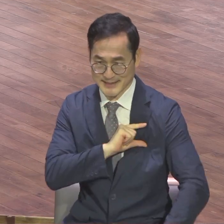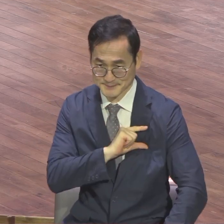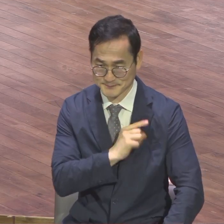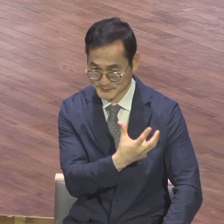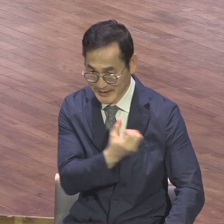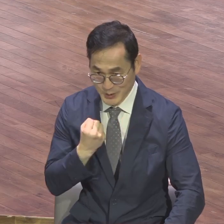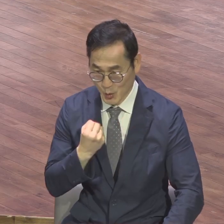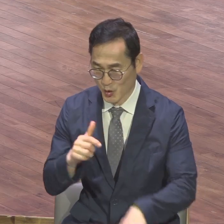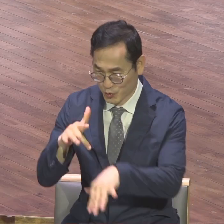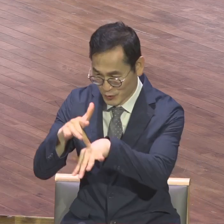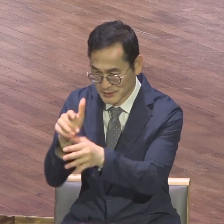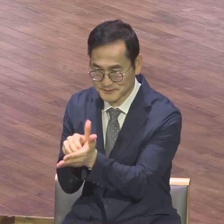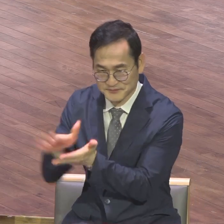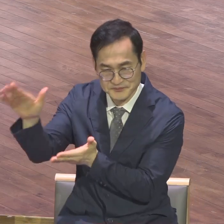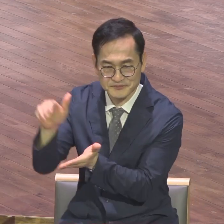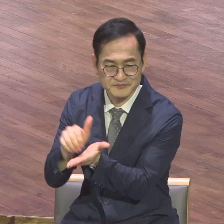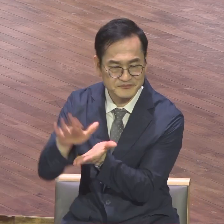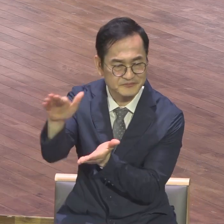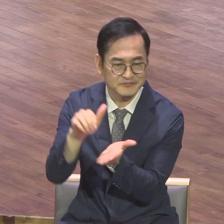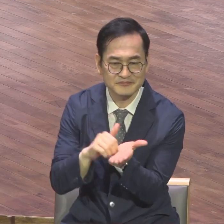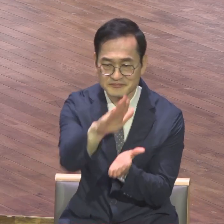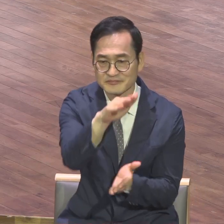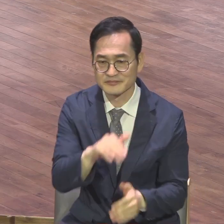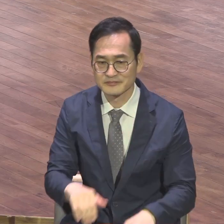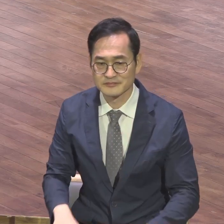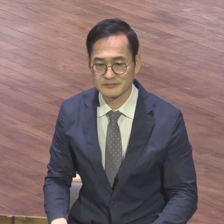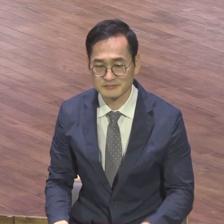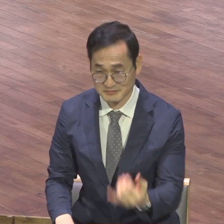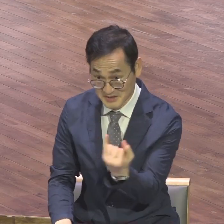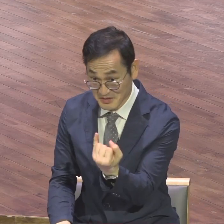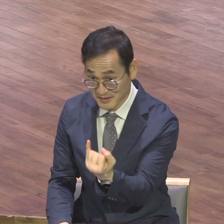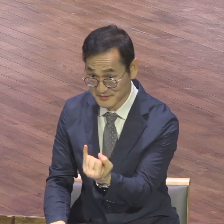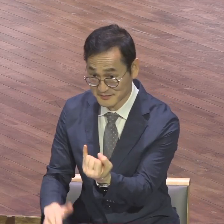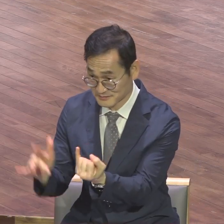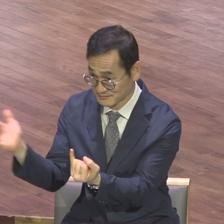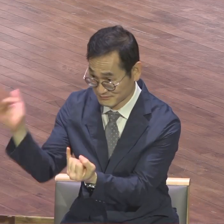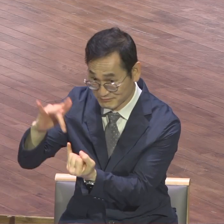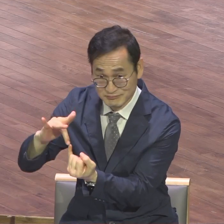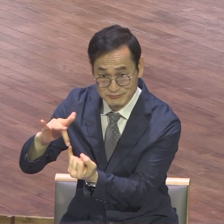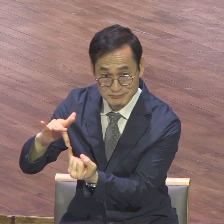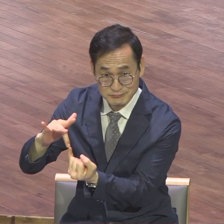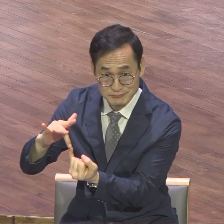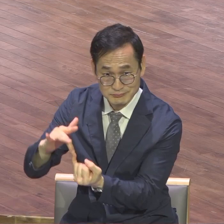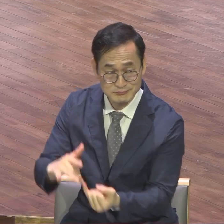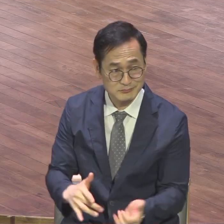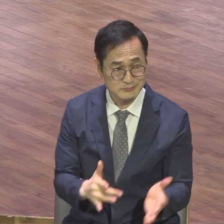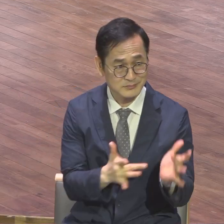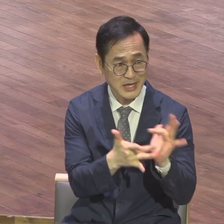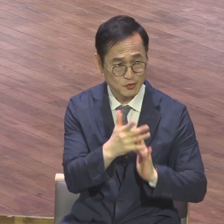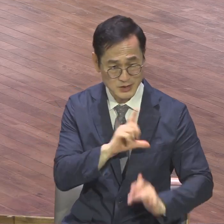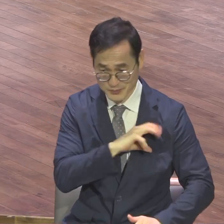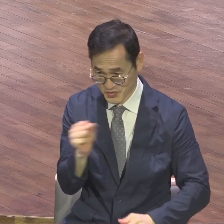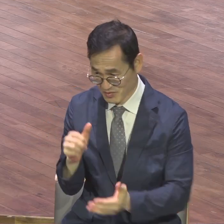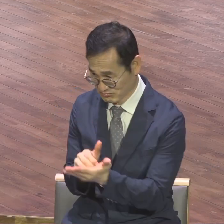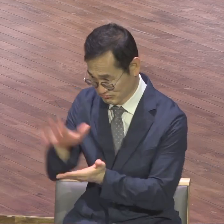권세로 귀신을 쫓아냅니다. 그 결과 귀신 들린 여종이 온전한 상태에 되어버렸어요. 귀신 나가버리니까